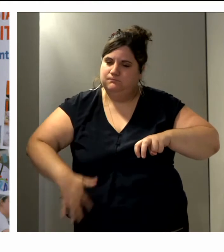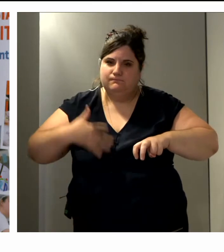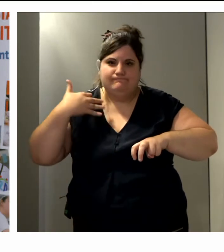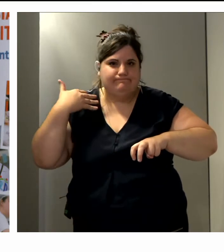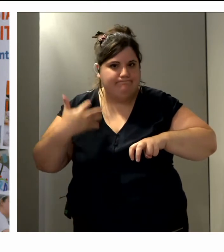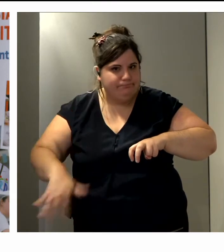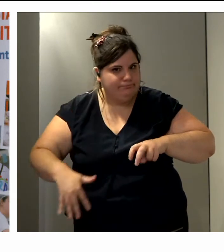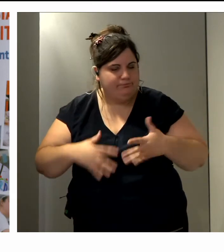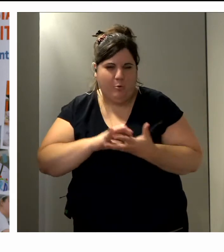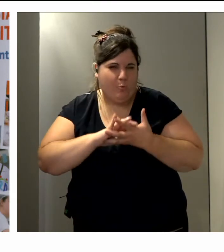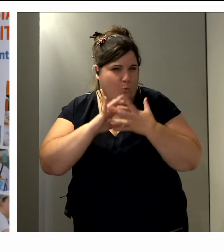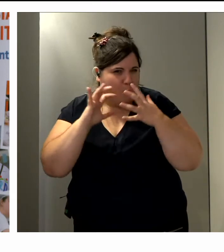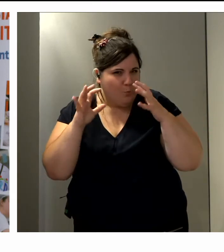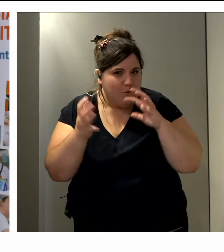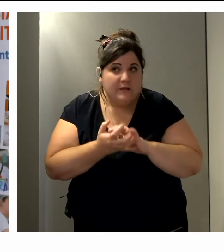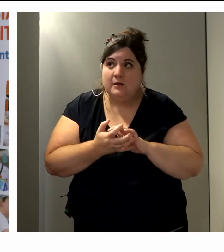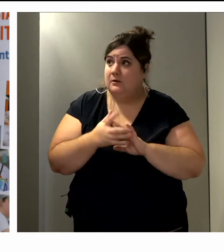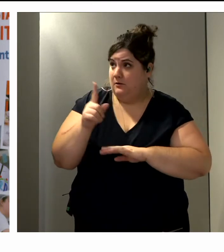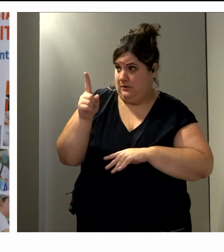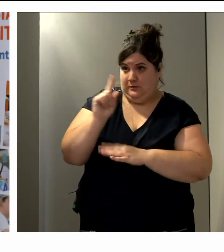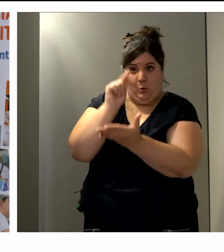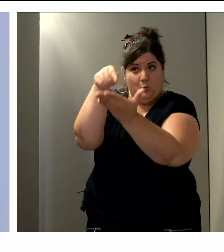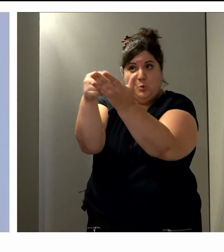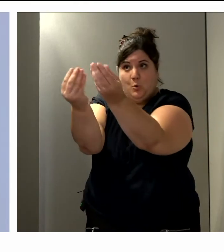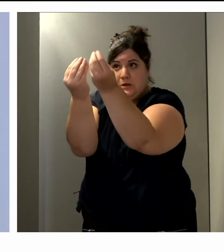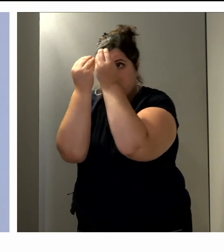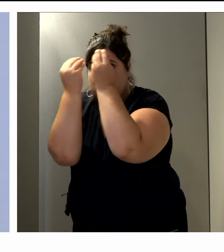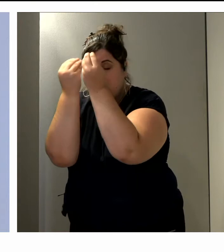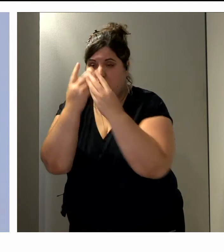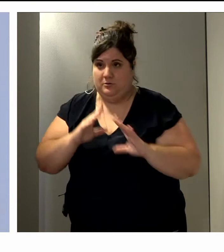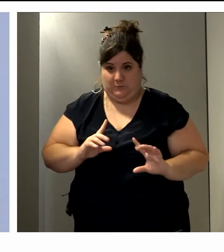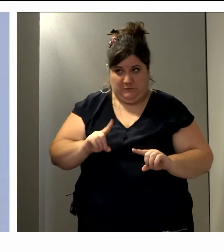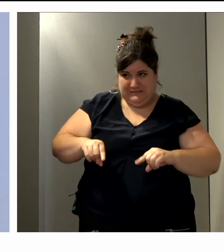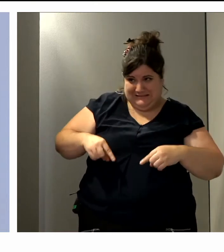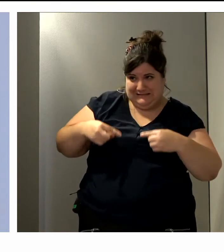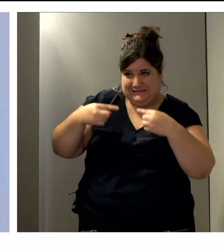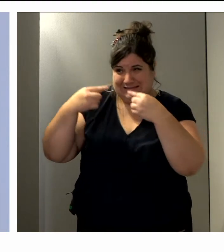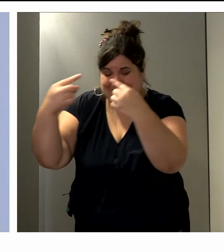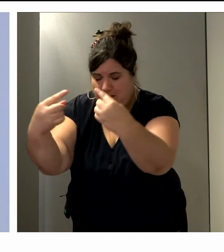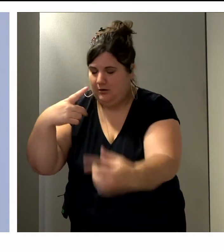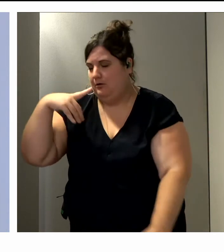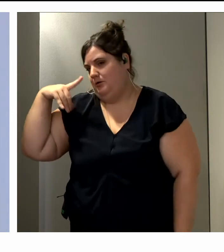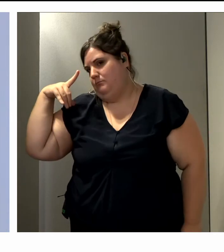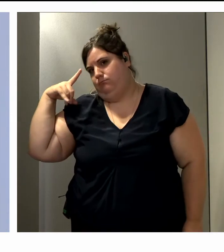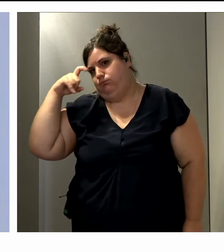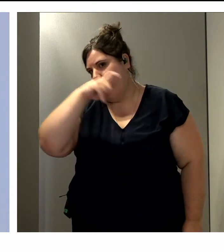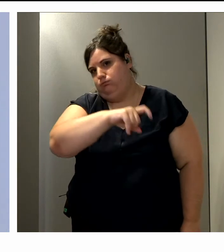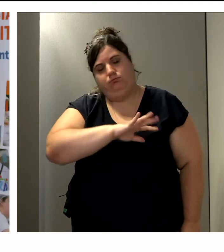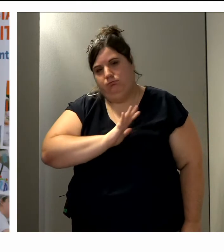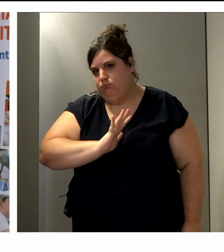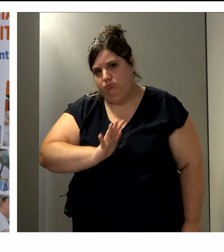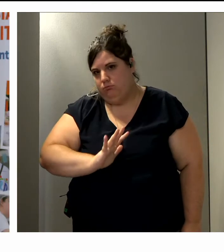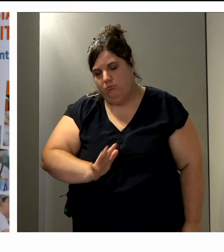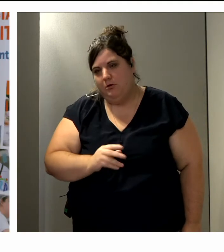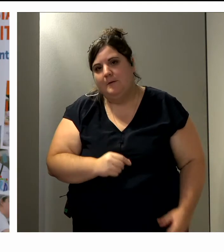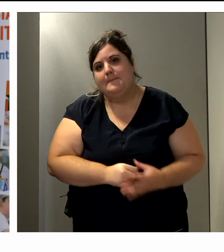pour vous déplacer, pour aller sur le campus, c'est vraiment une galère pas possible. Et